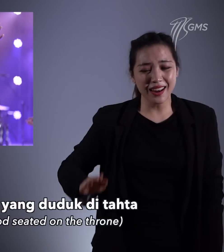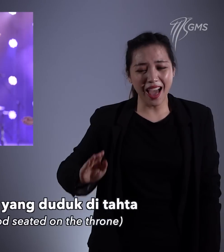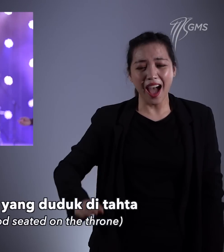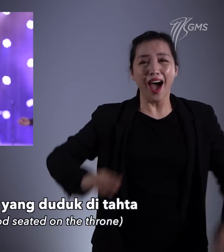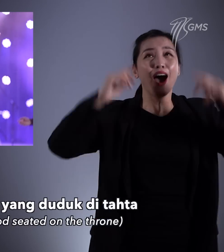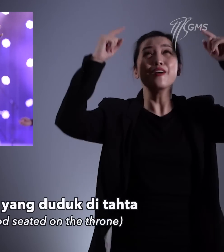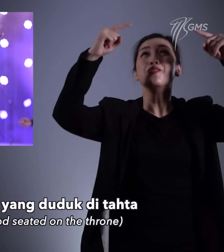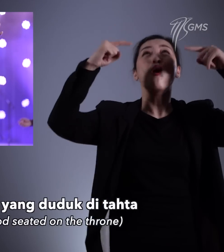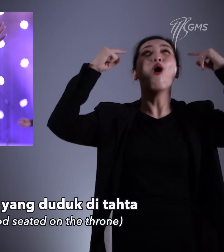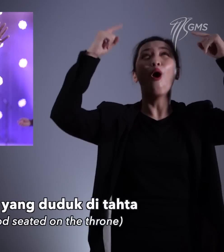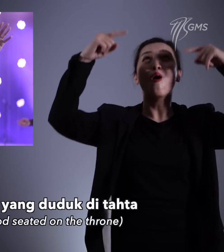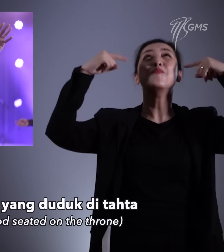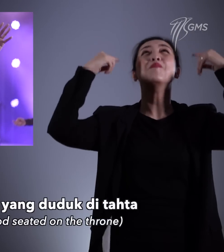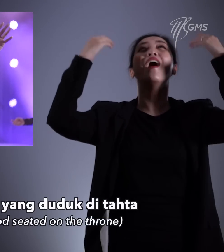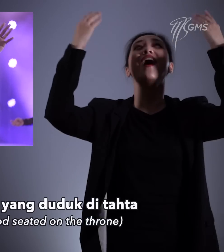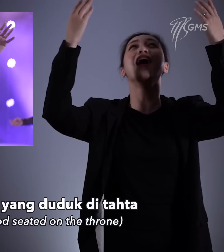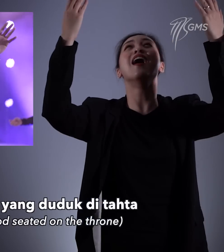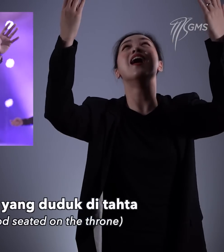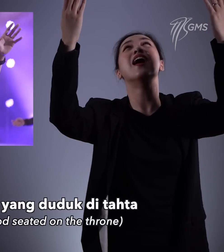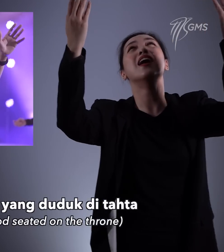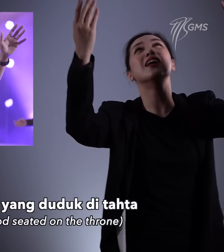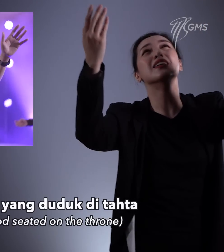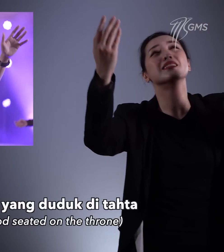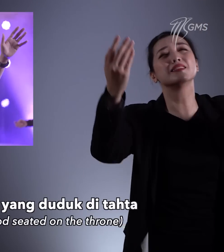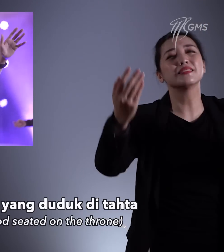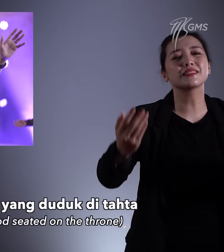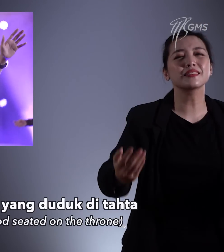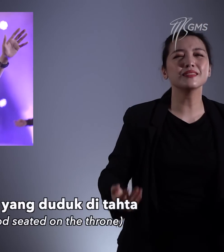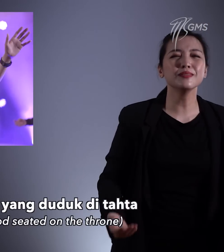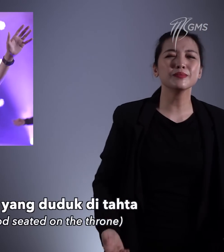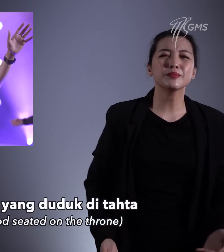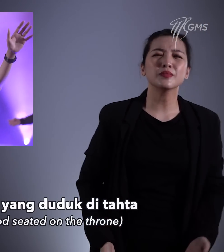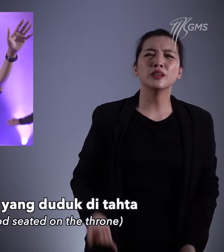Bagi anak domba